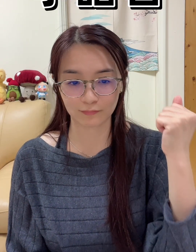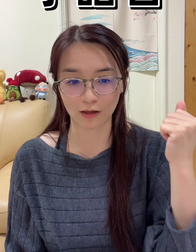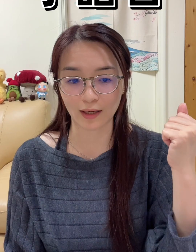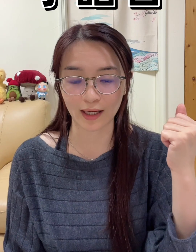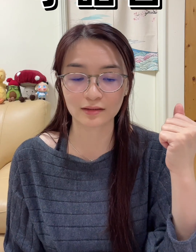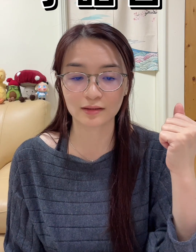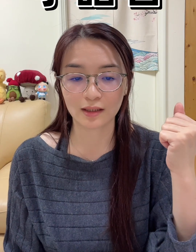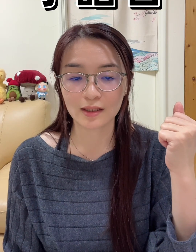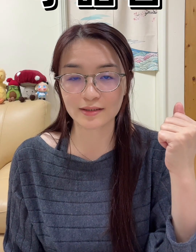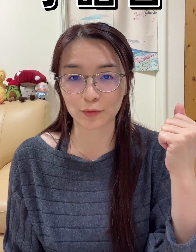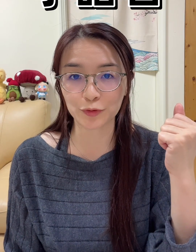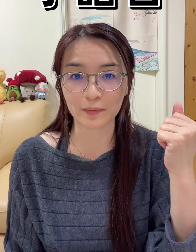兩下，手語名。